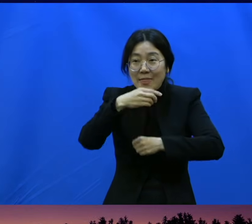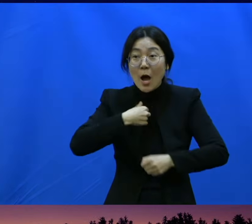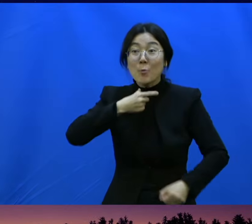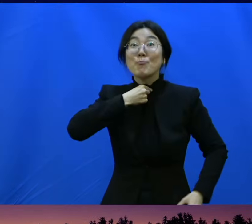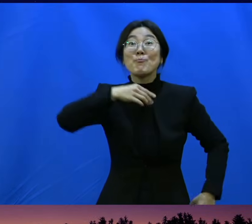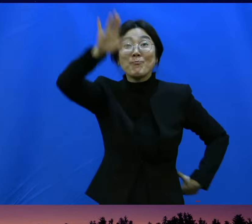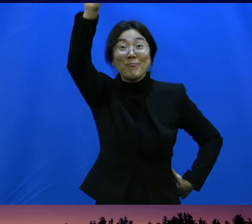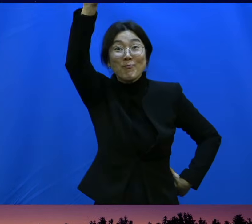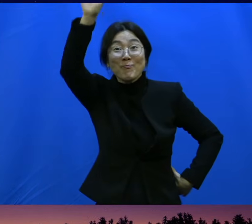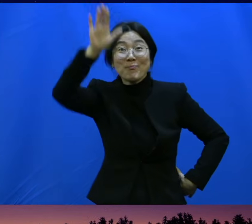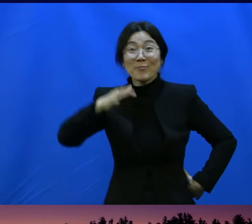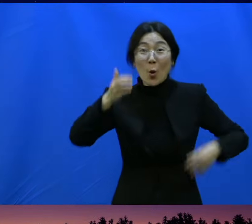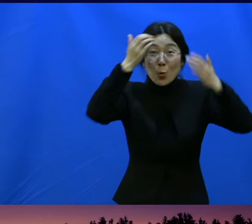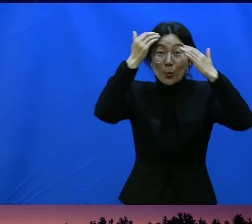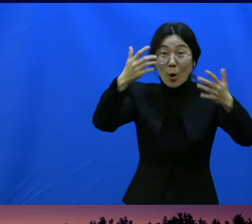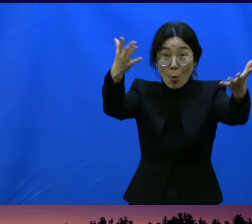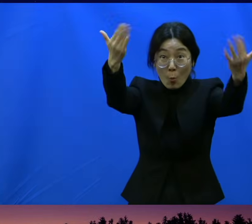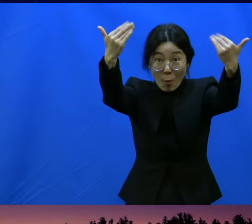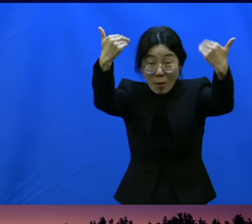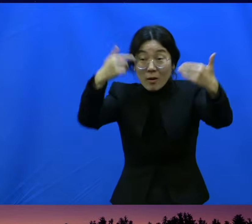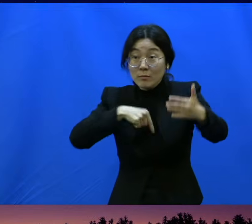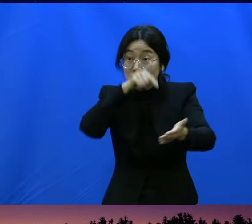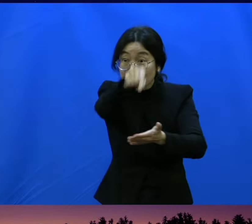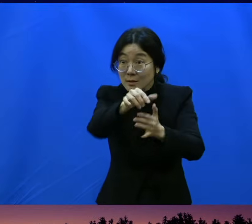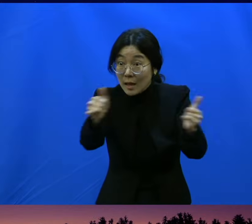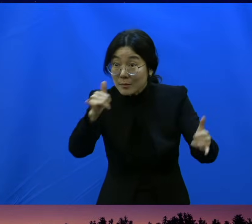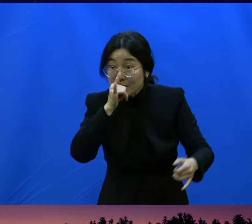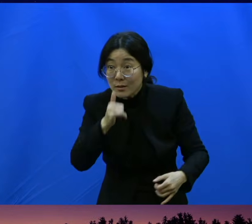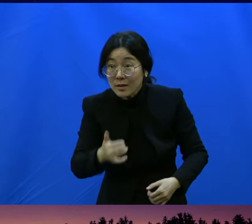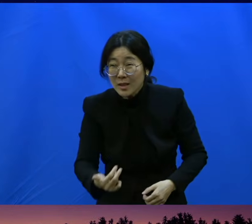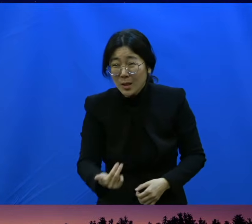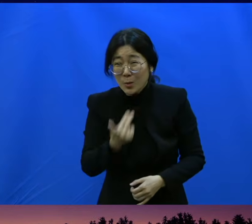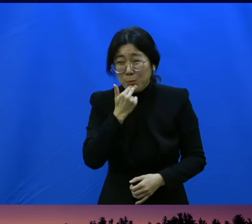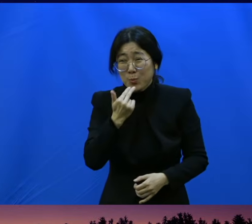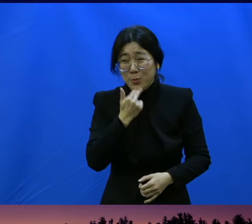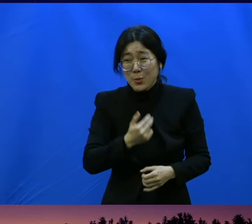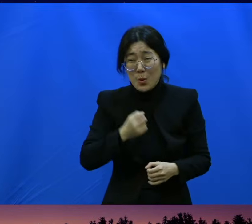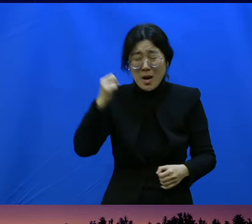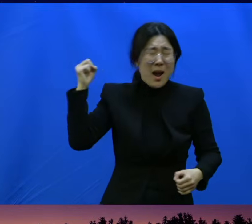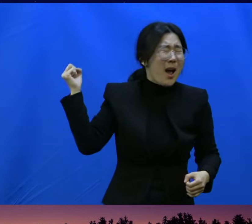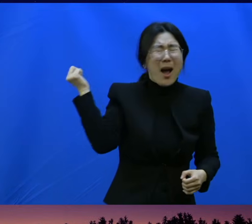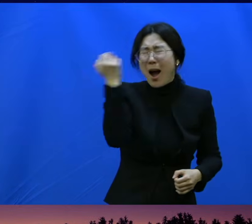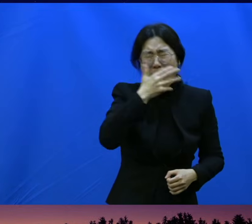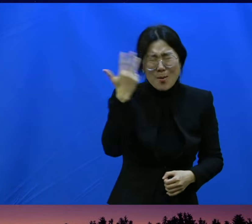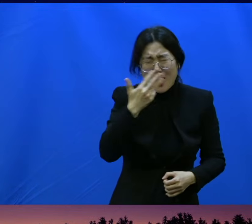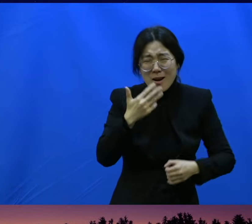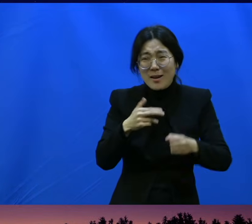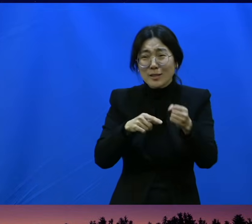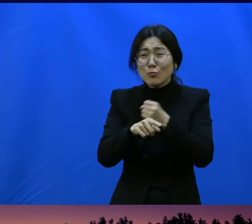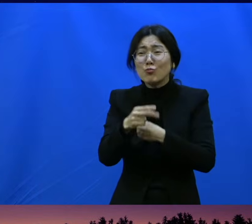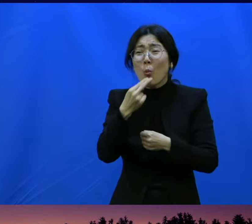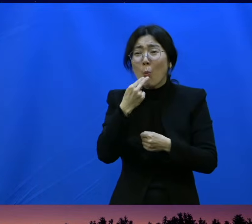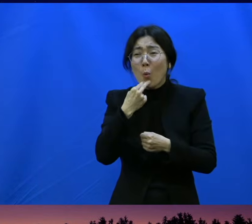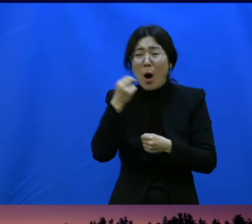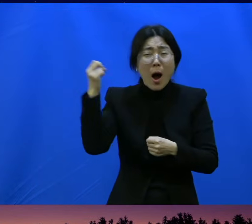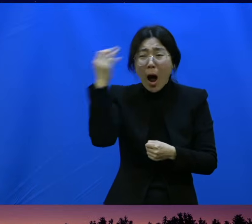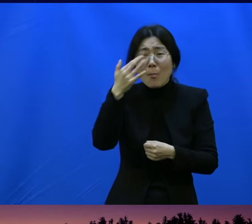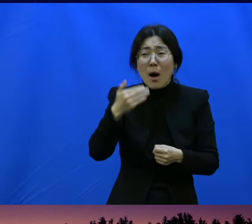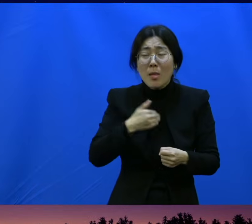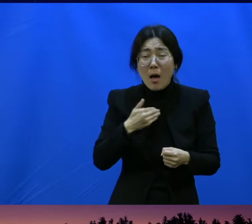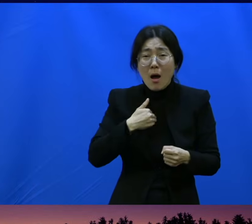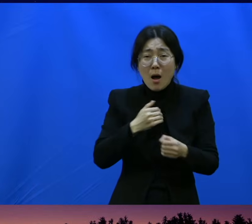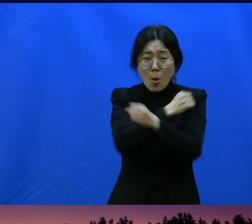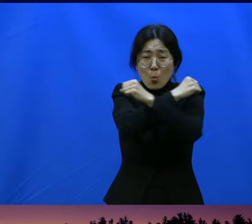갑자기 인생이 코너로 몰림, 앞이 캄캄하고 좌절하게 하고 낙심하게 하는, 이유 없이 그런 일이 일어나요. 갑자기 거대한